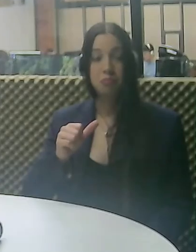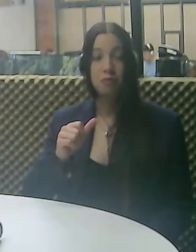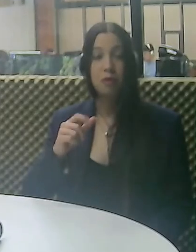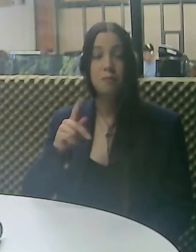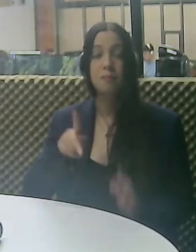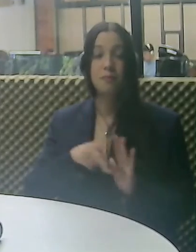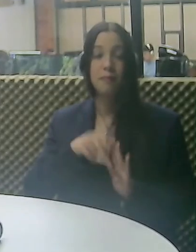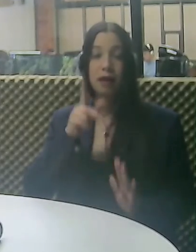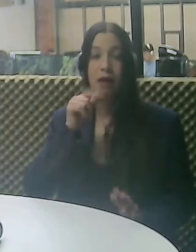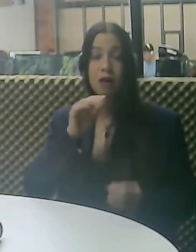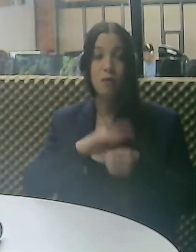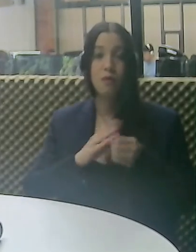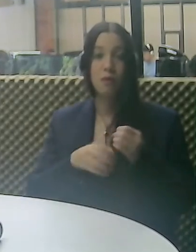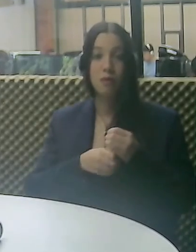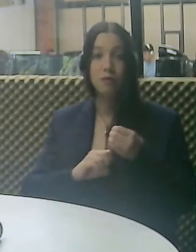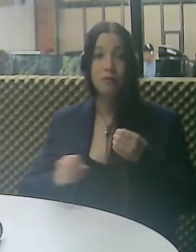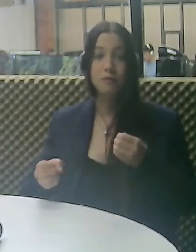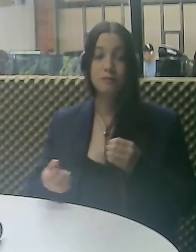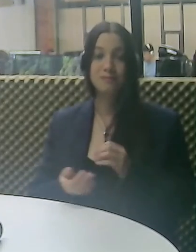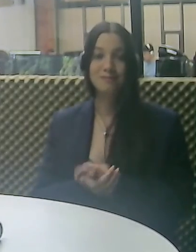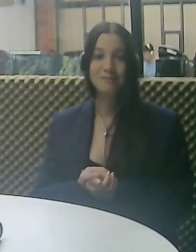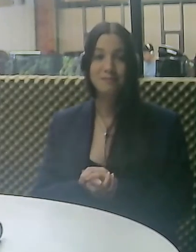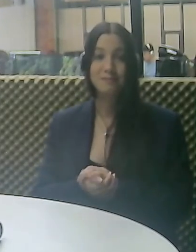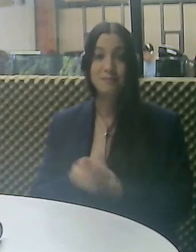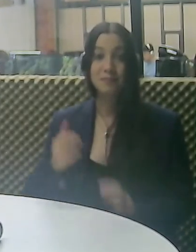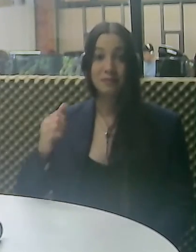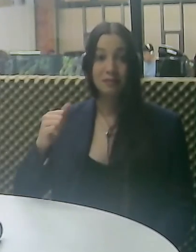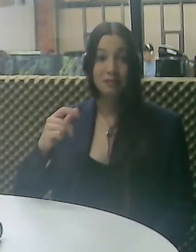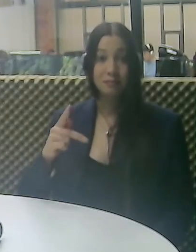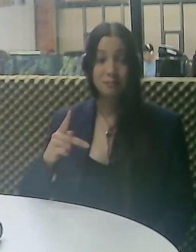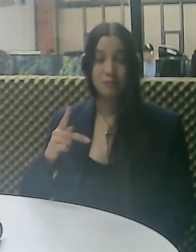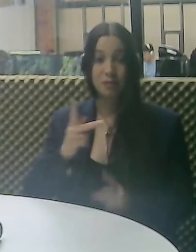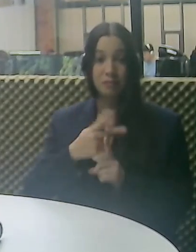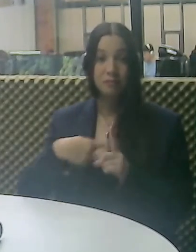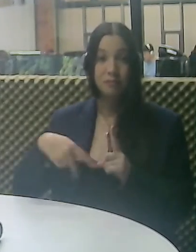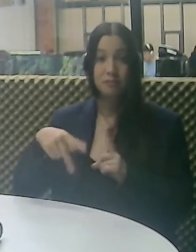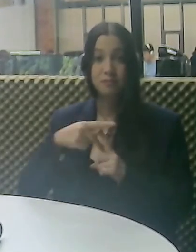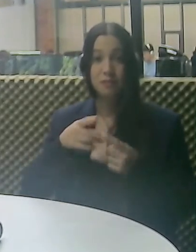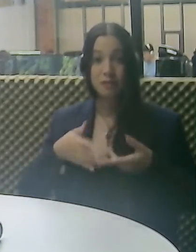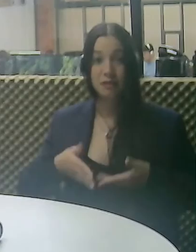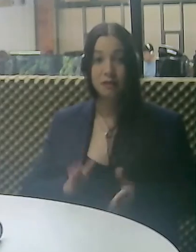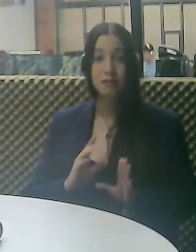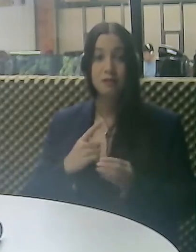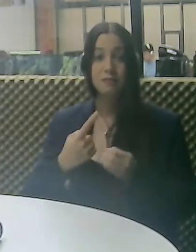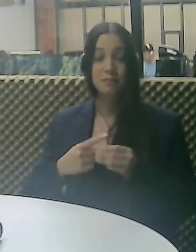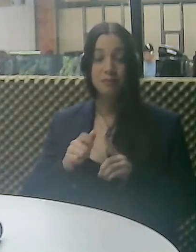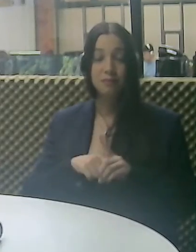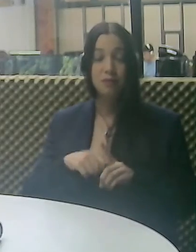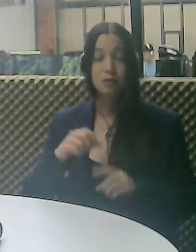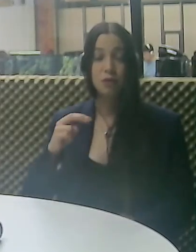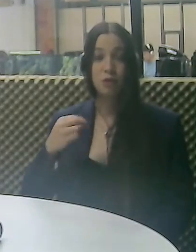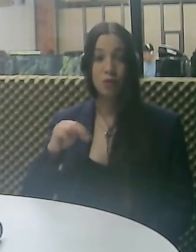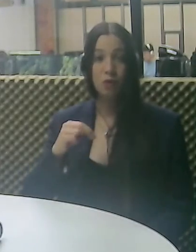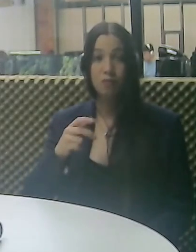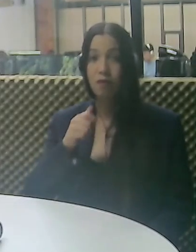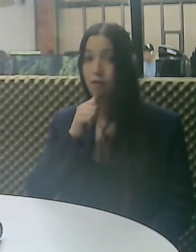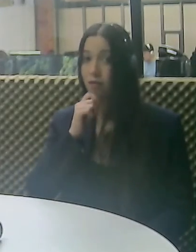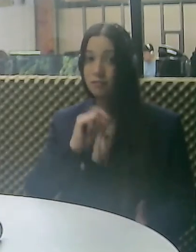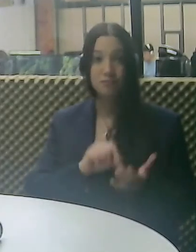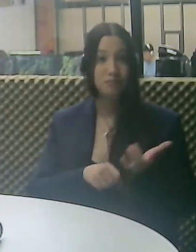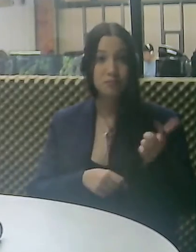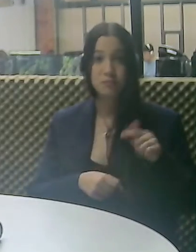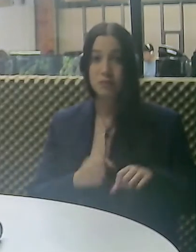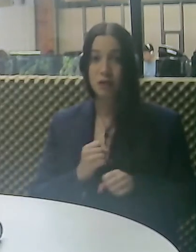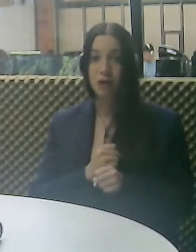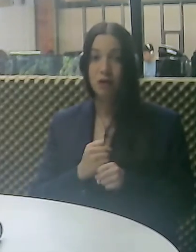de Água e Esgoto. Para os aposentados e pensionistas nascidos no mês de novembro e que ainda não fizeram recadastramento